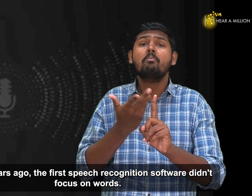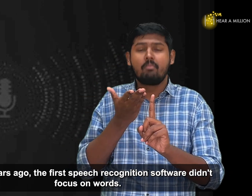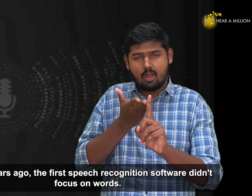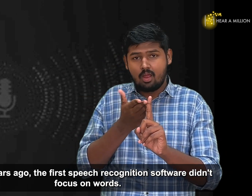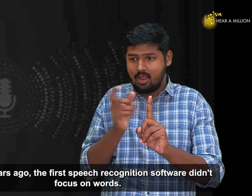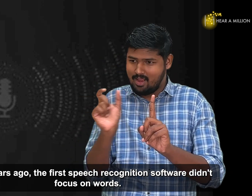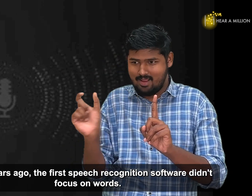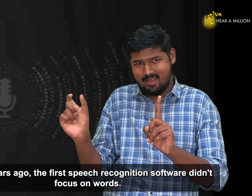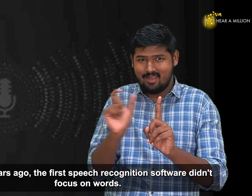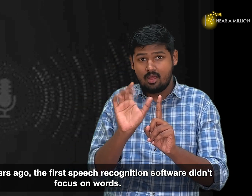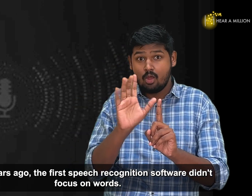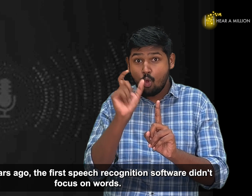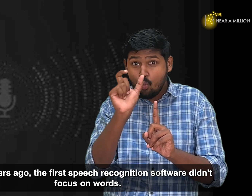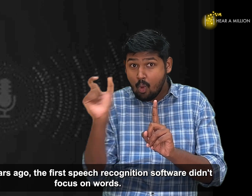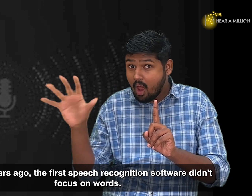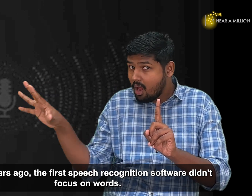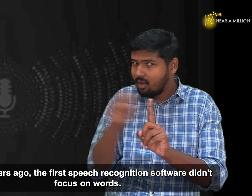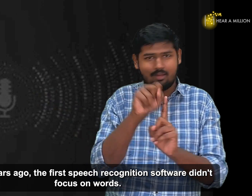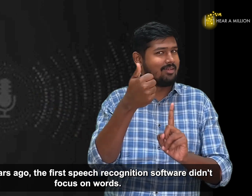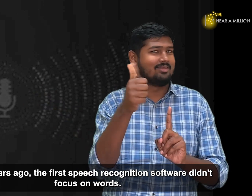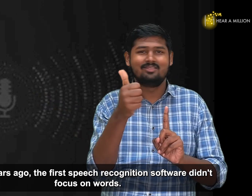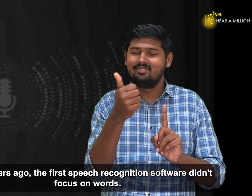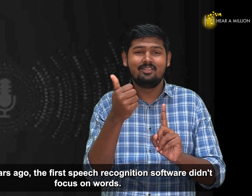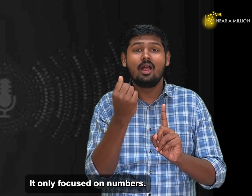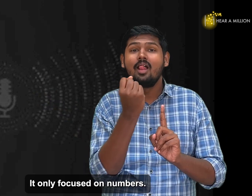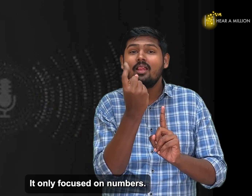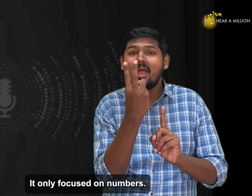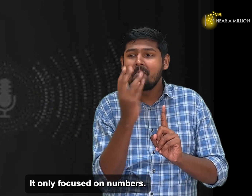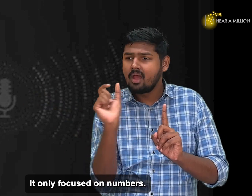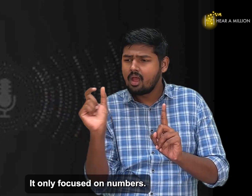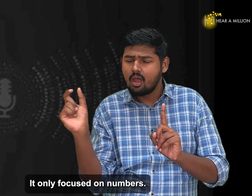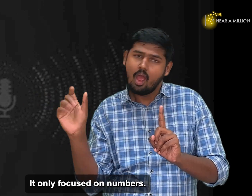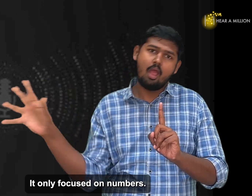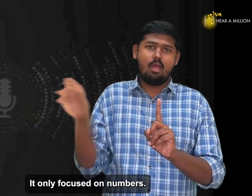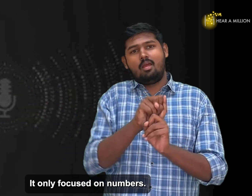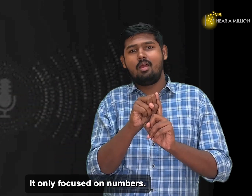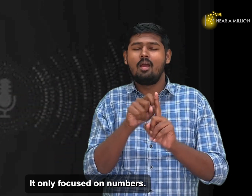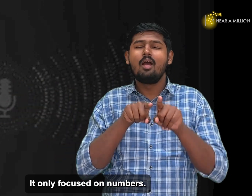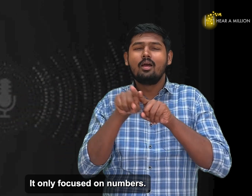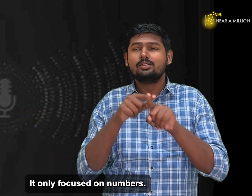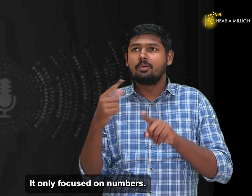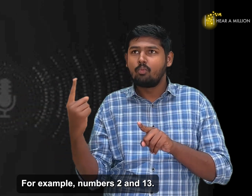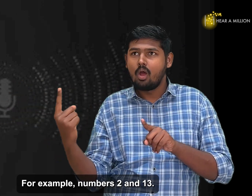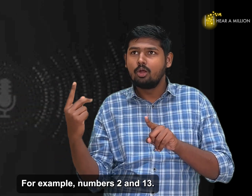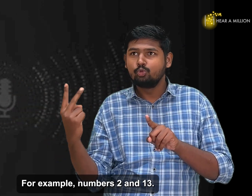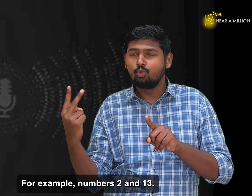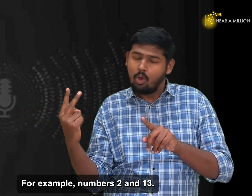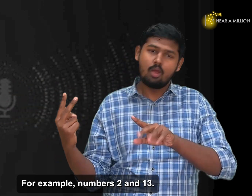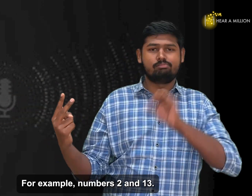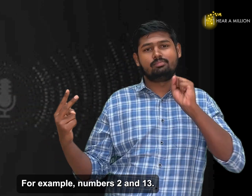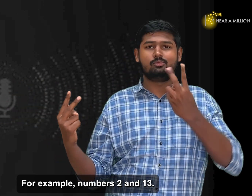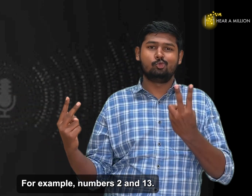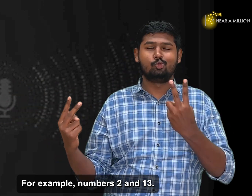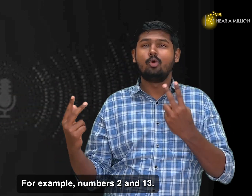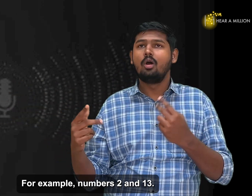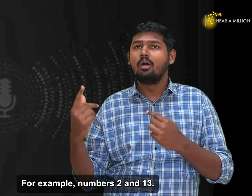ध्यान केंद्रित नहीं करता था। यह केवल संख्याओं पर केंद्रित था। उदाहरण के लिए संख्या 2 और